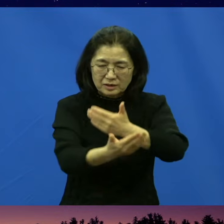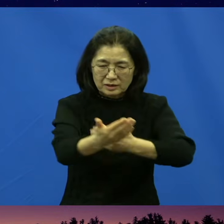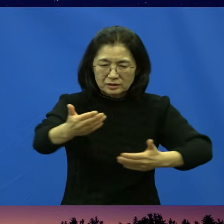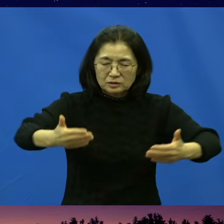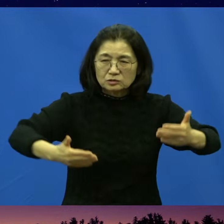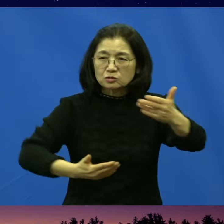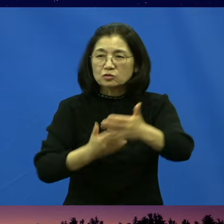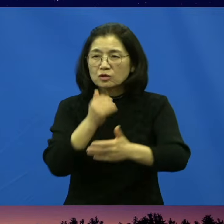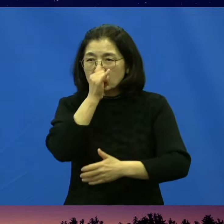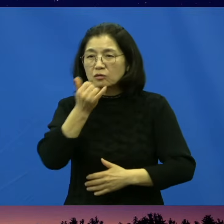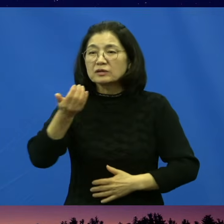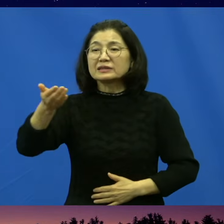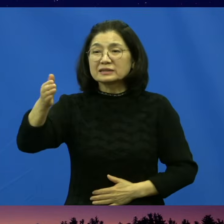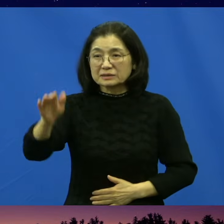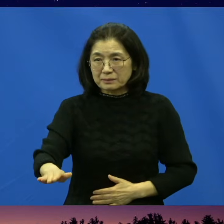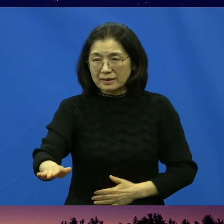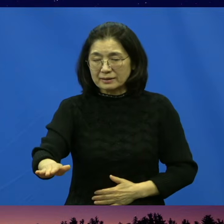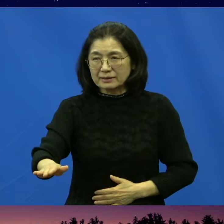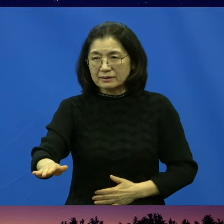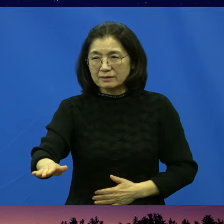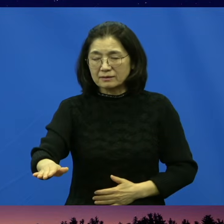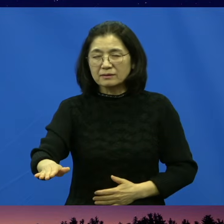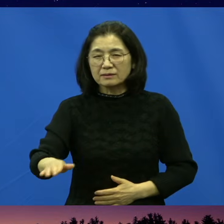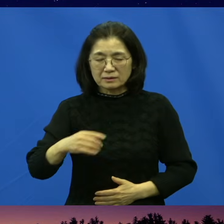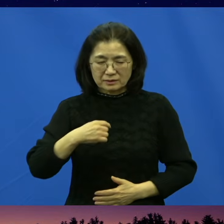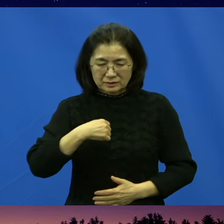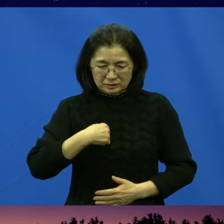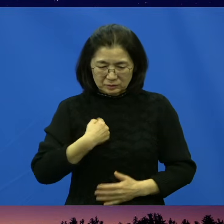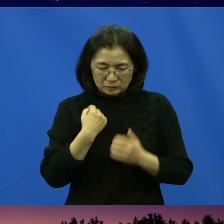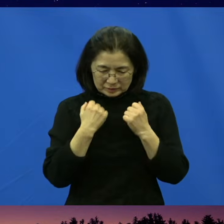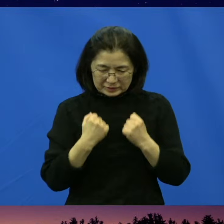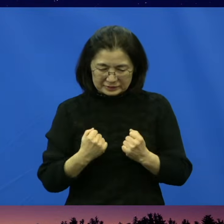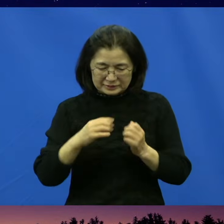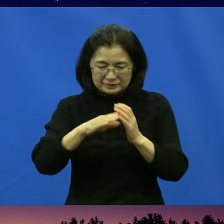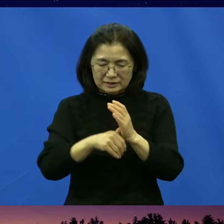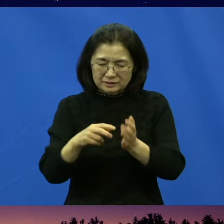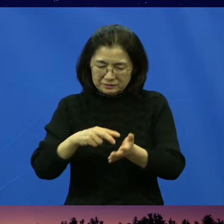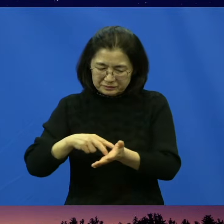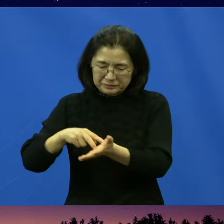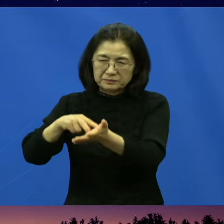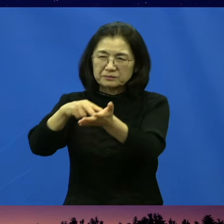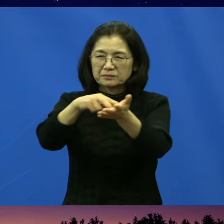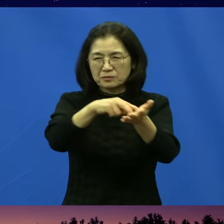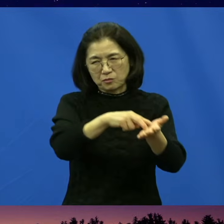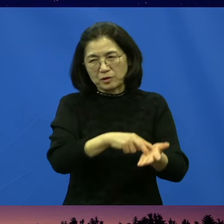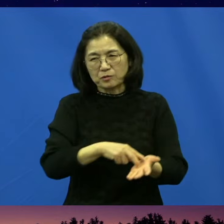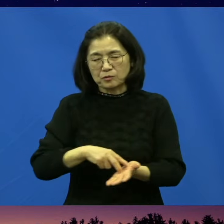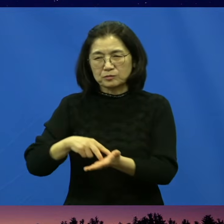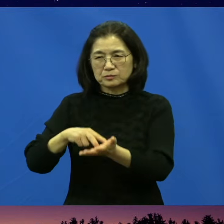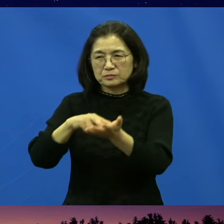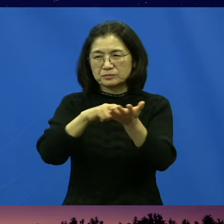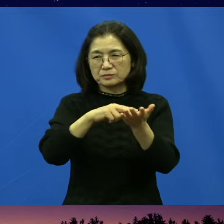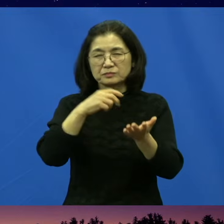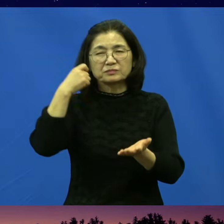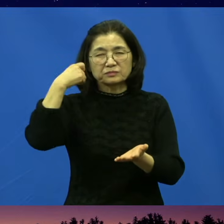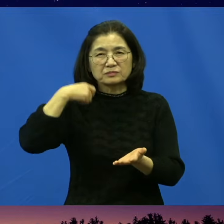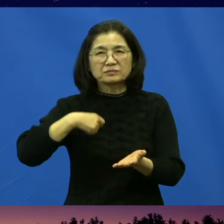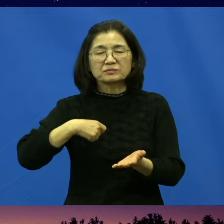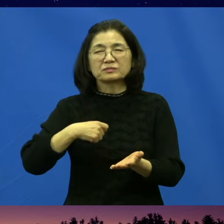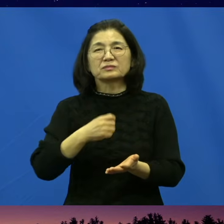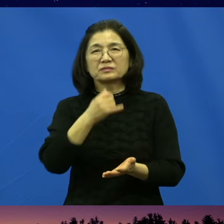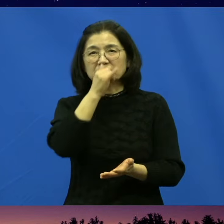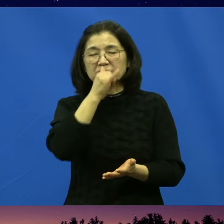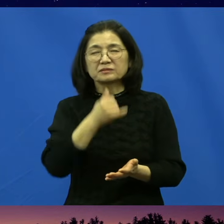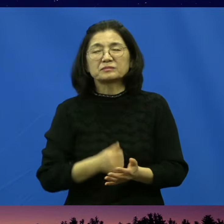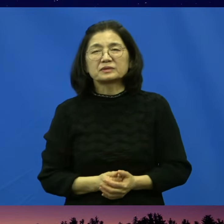이러면서 또 음식, 야식 먹는 거 올라오고, 이렇게 저마다 자기의 낭만을 추구하는 그런